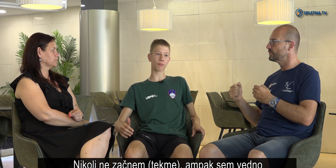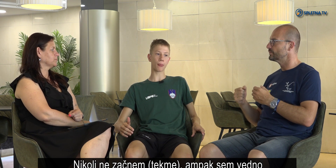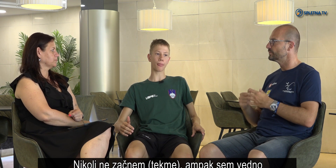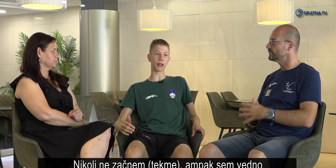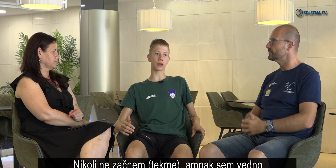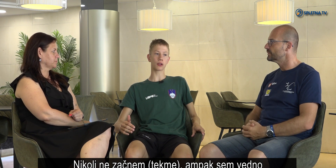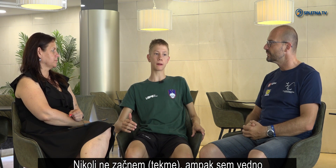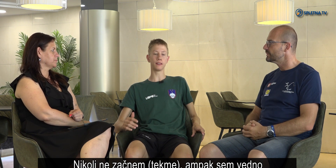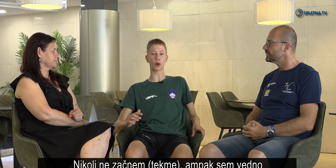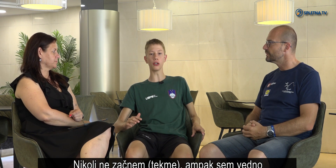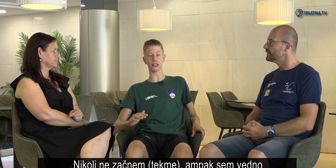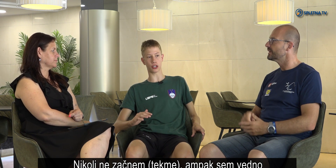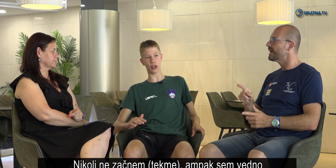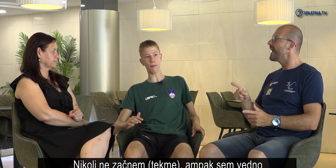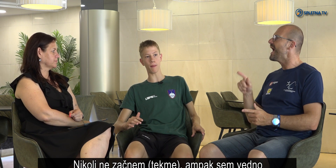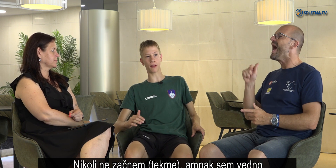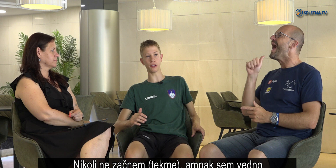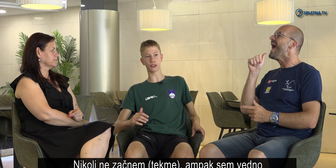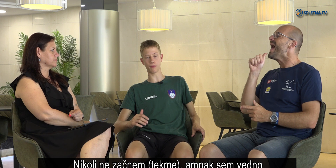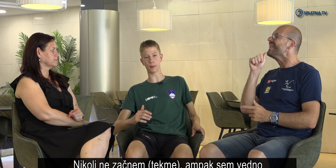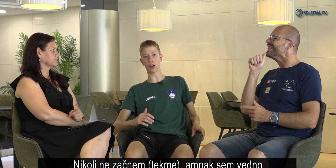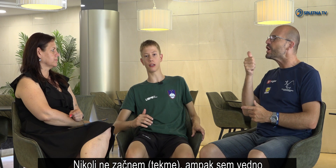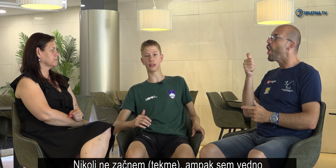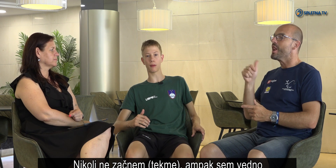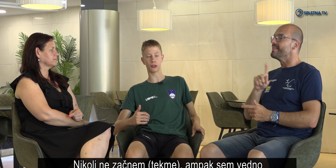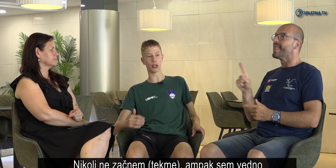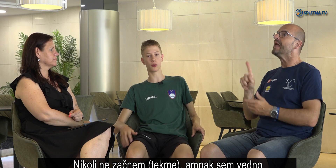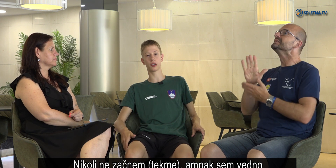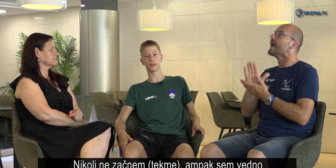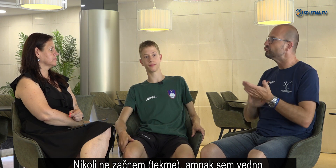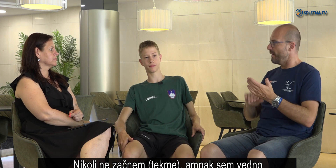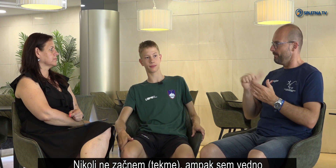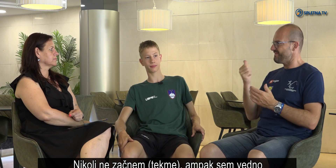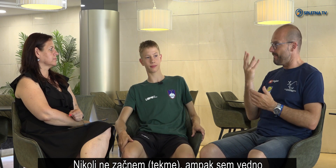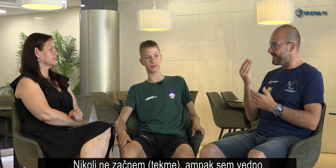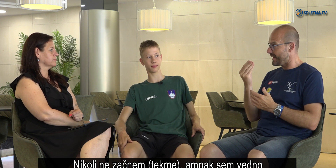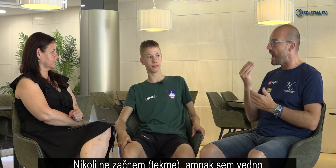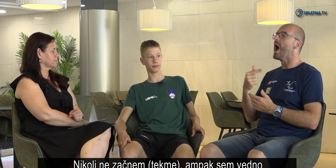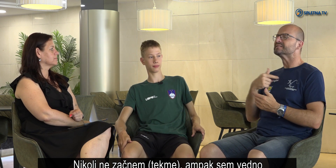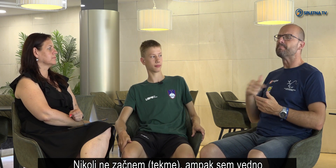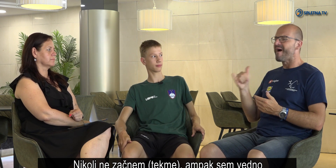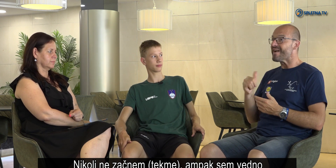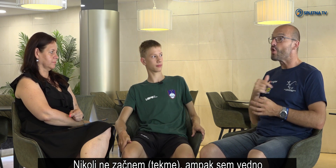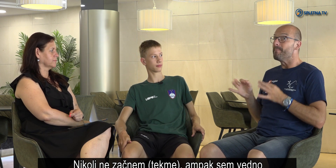In nikoli ne začnem, ampak vedno sem pripravljen, da me bojo dali v igro.